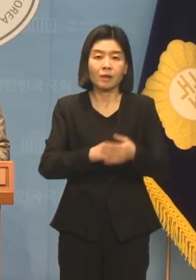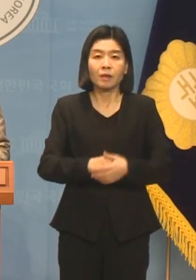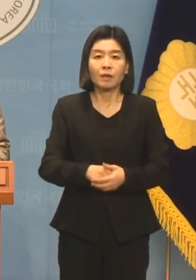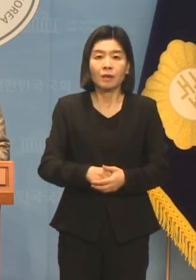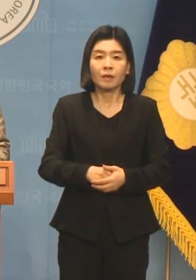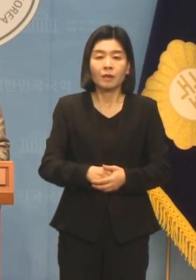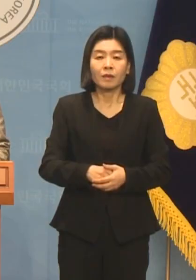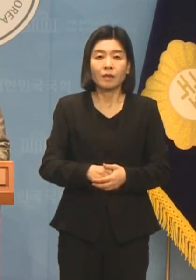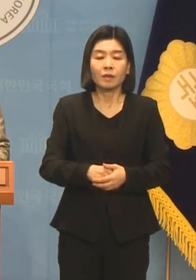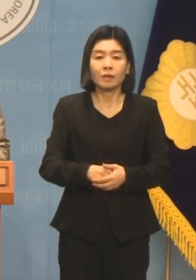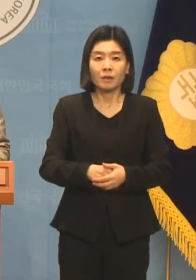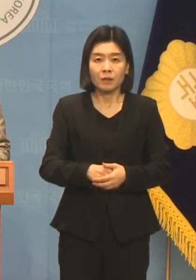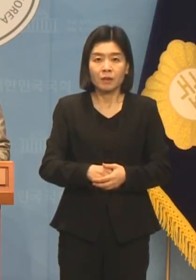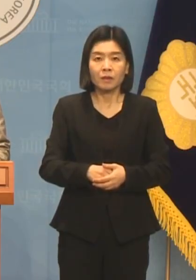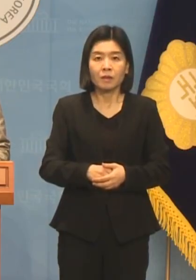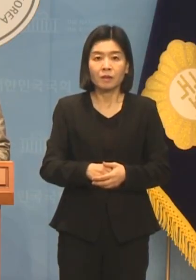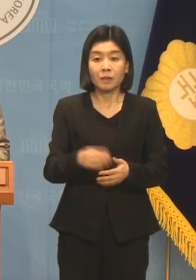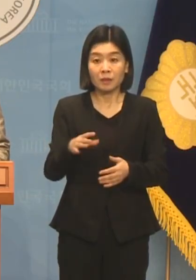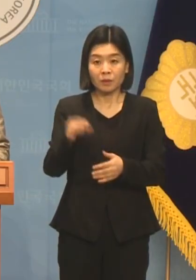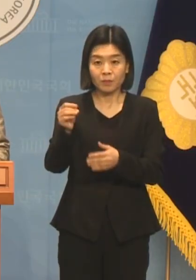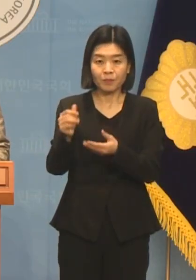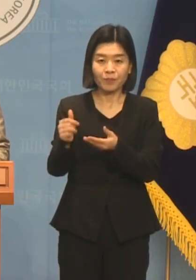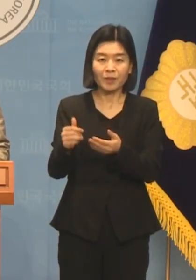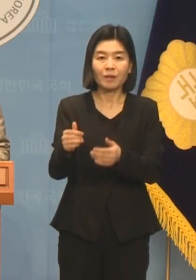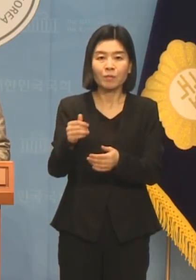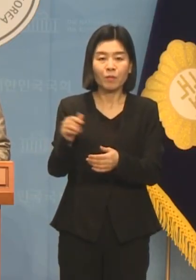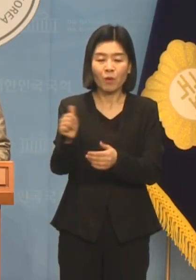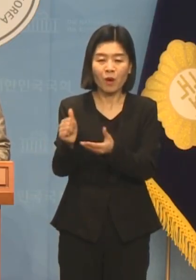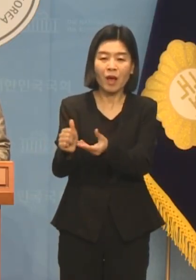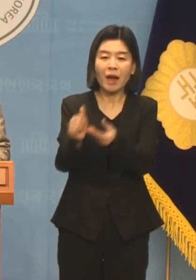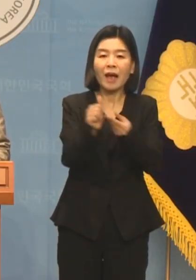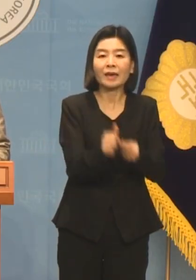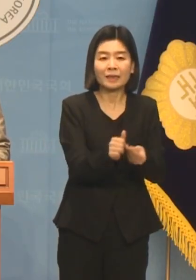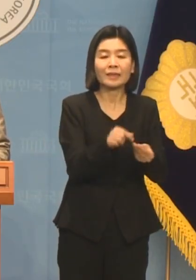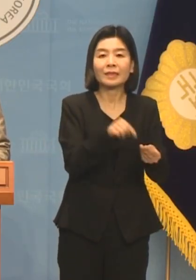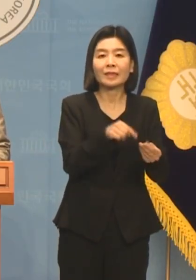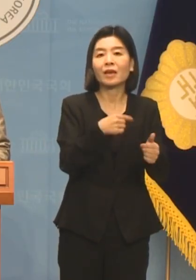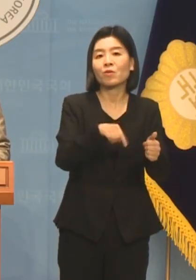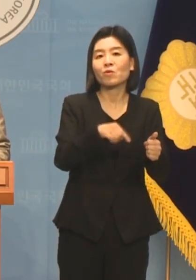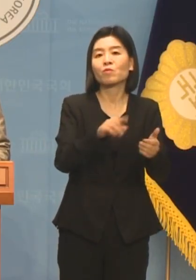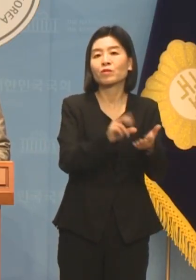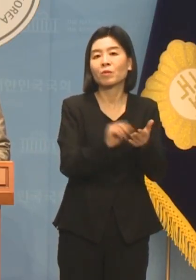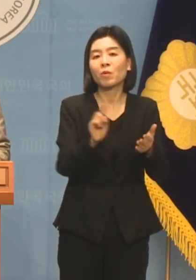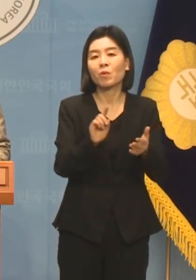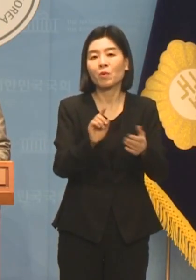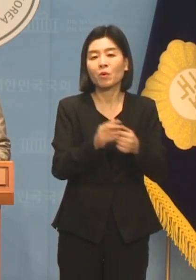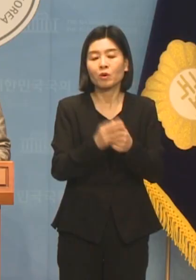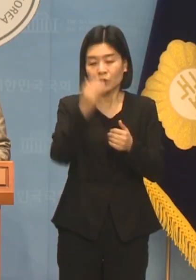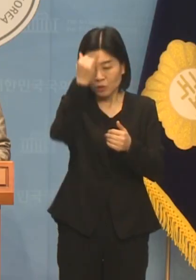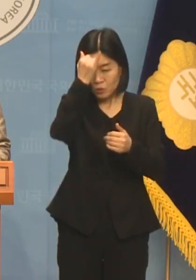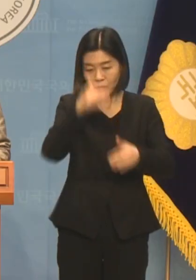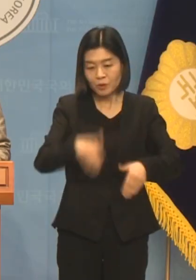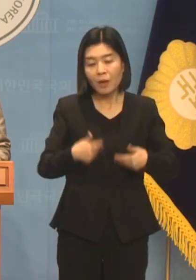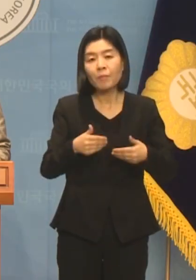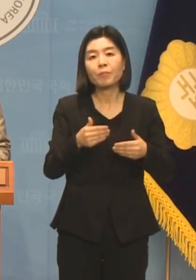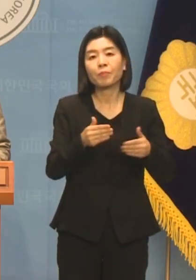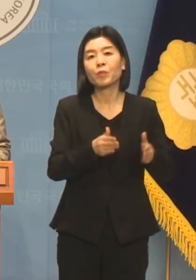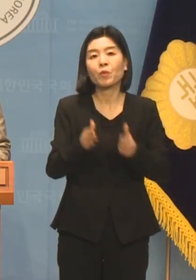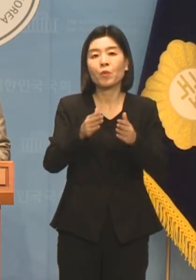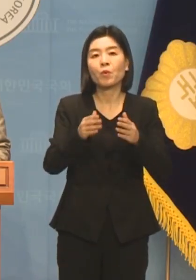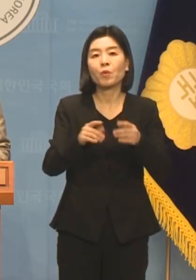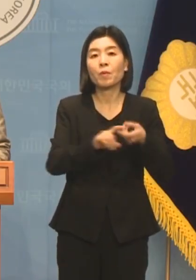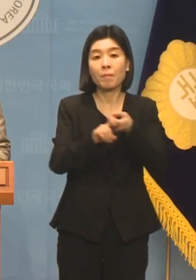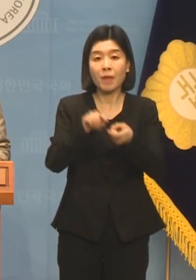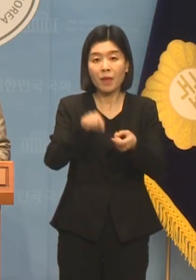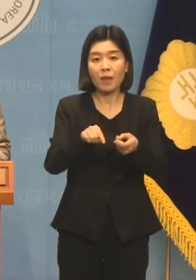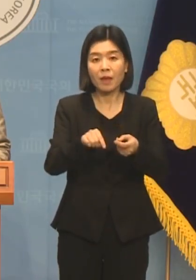드러났습니다. 먼저 초빙 강사들의 문제입니다. 전농 충남도연맹의 23년